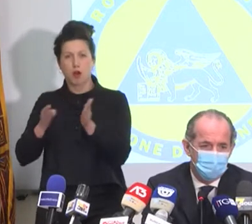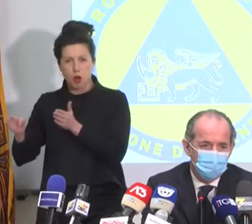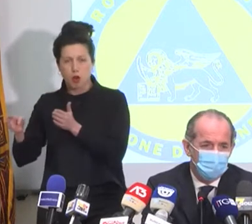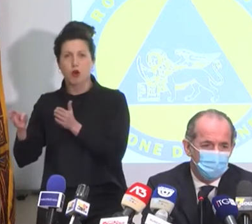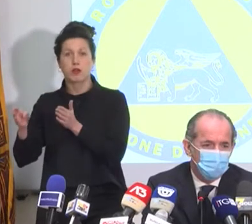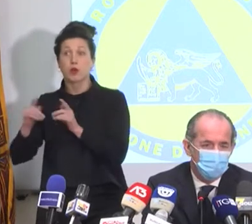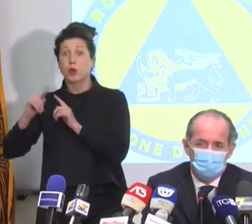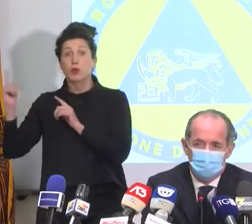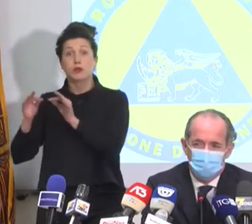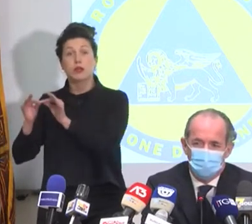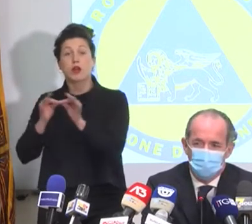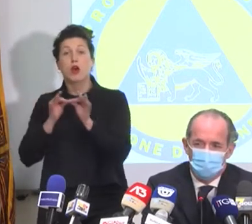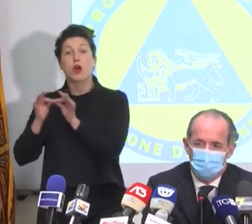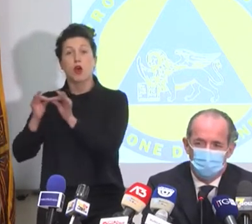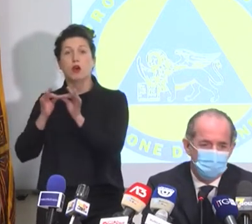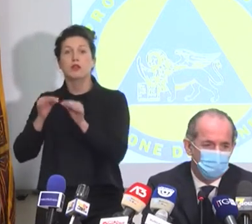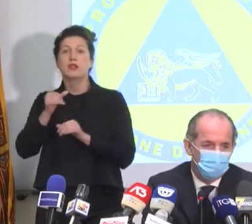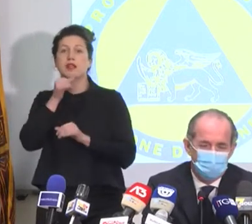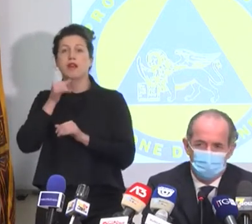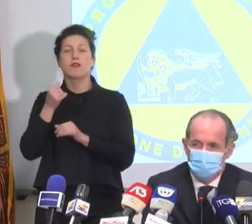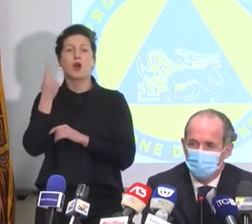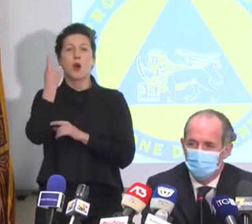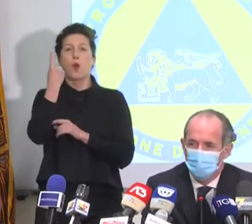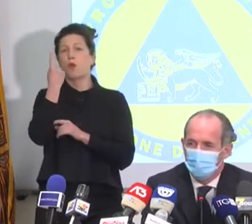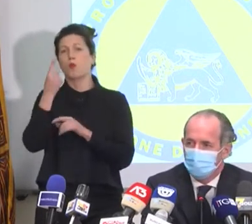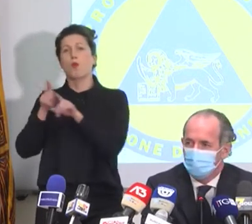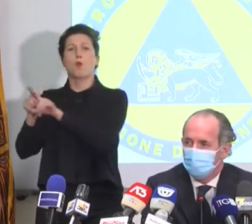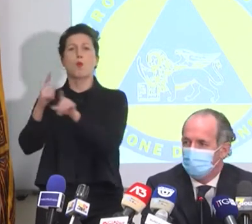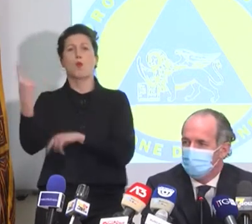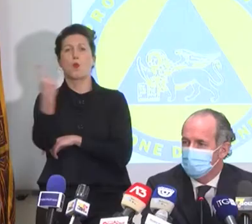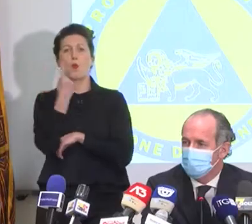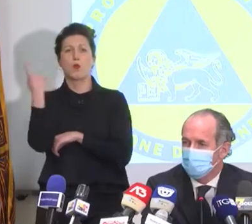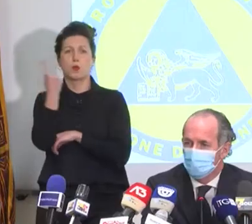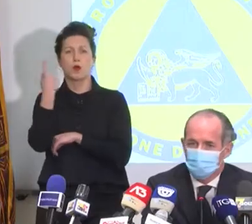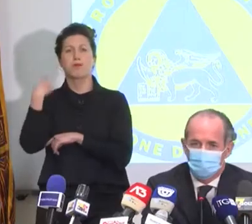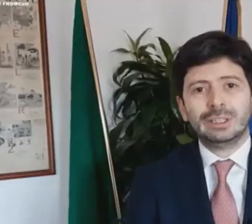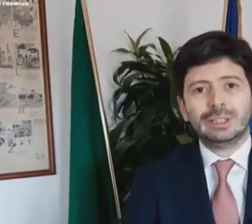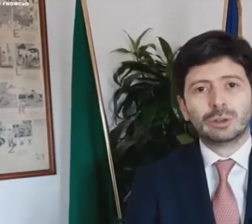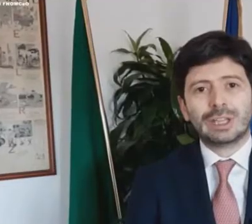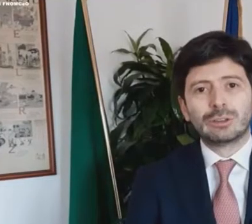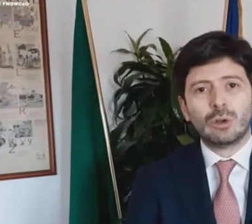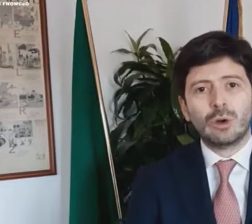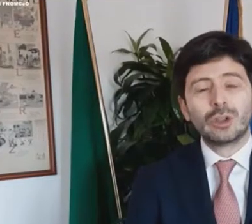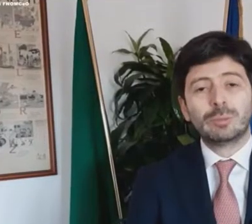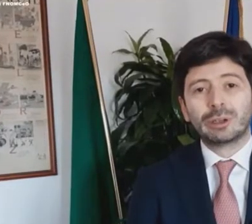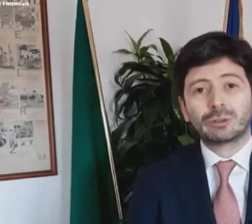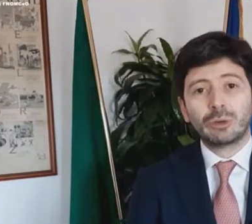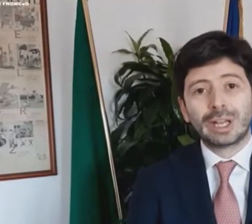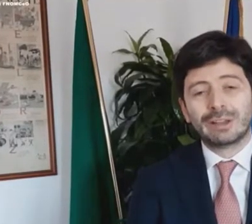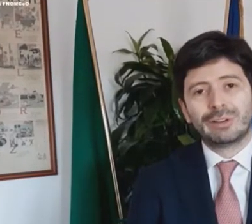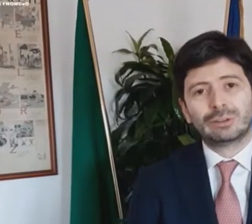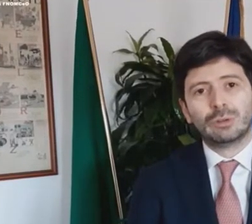ci deve essere una voce univoca sulle misure questa è la richiesta avanzata dai presidenti di regione durante l'incontro con i ministri boccia e speranza per